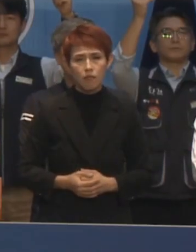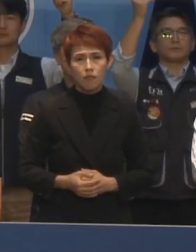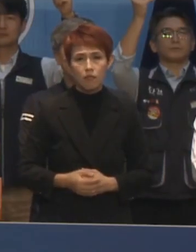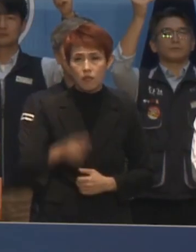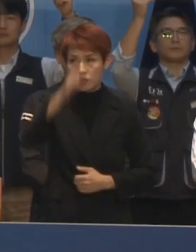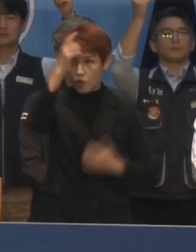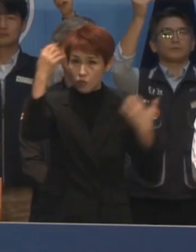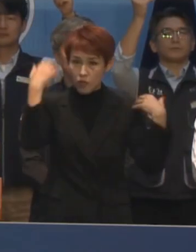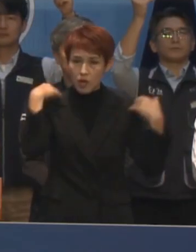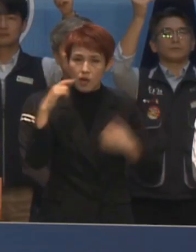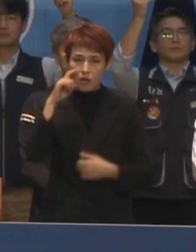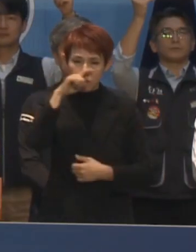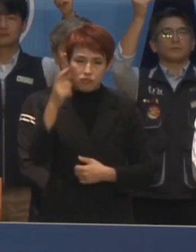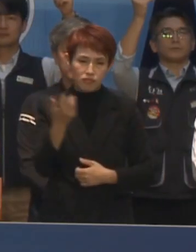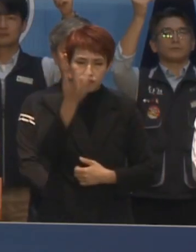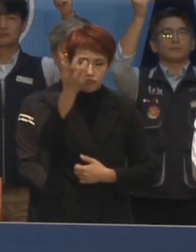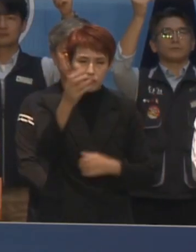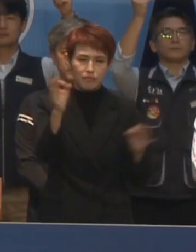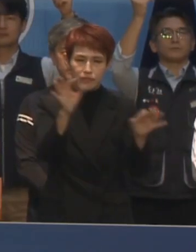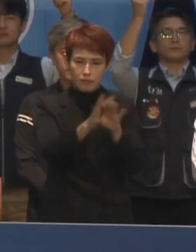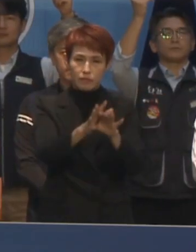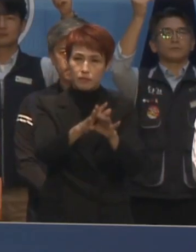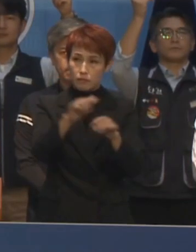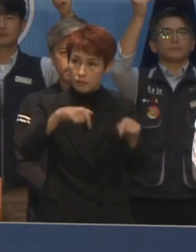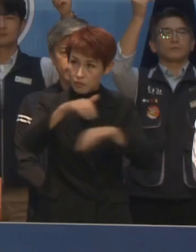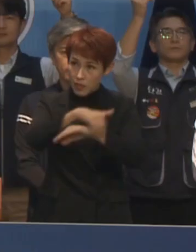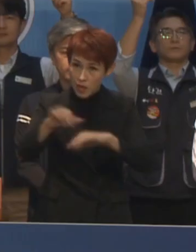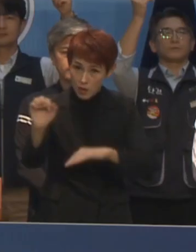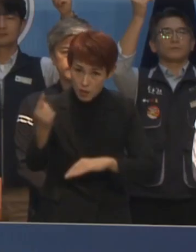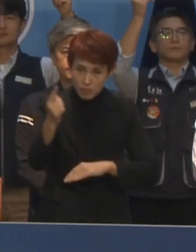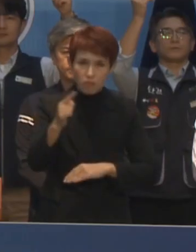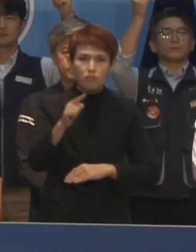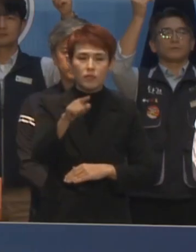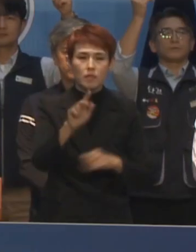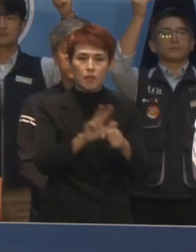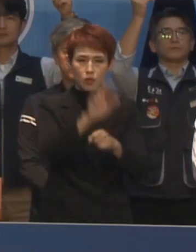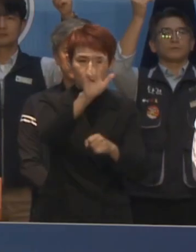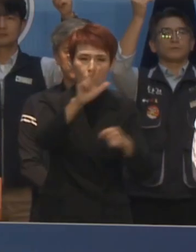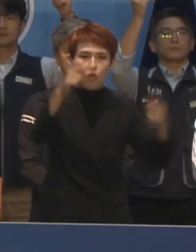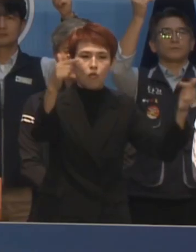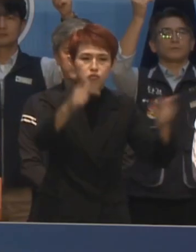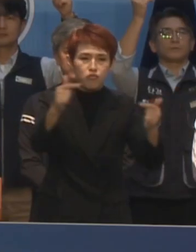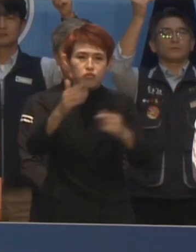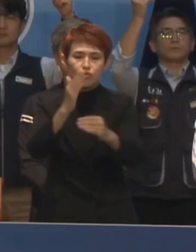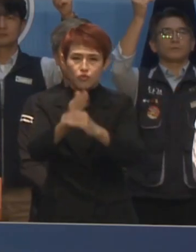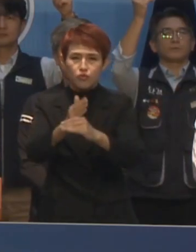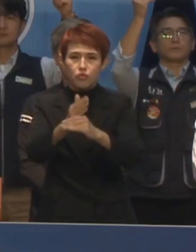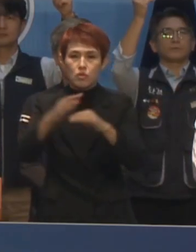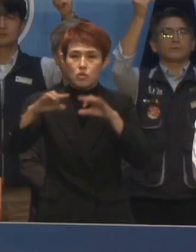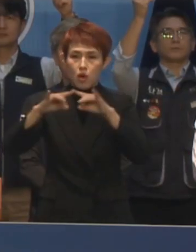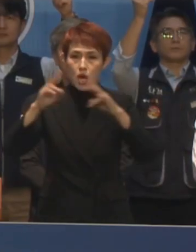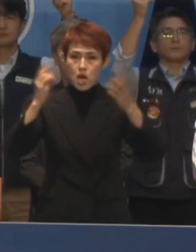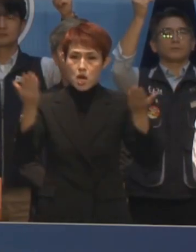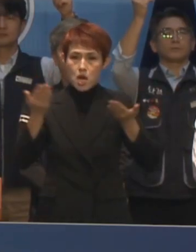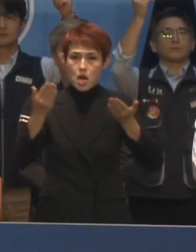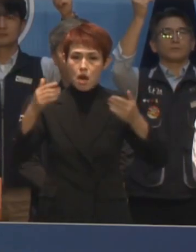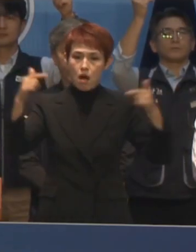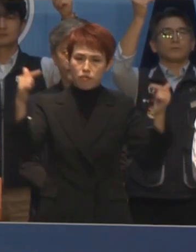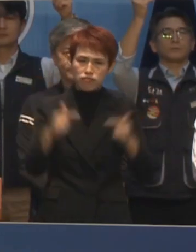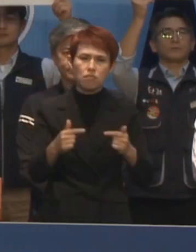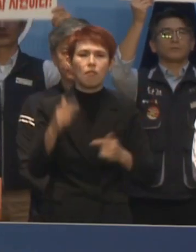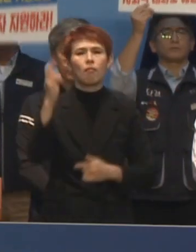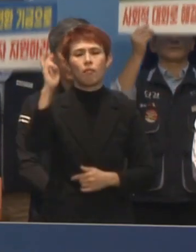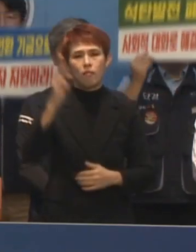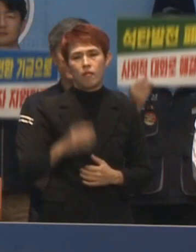정부의 탈석탄 정책 따라 석탄 발전소가 줄어들고 있고 그로 인해 정비 업무의 급격한 감소가